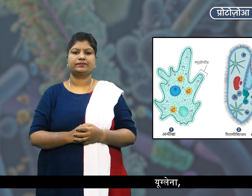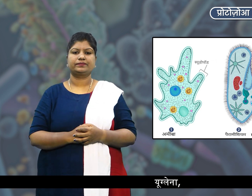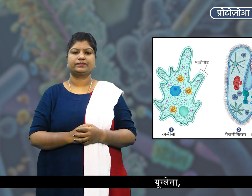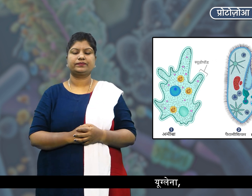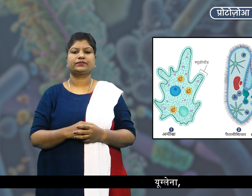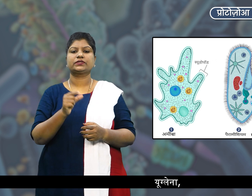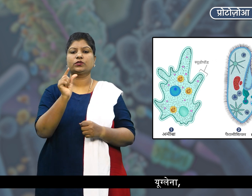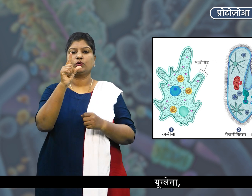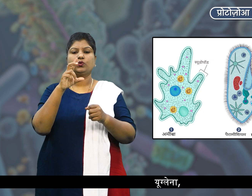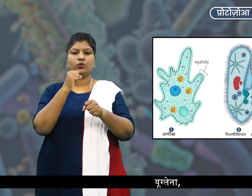यूग्लिना,